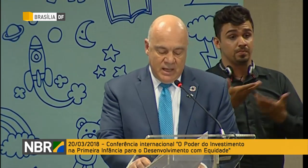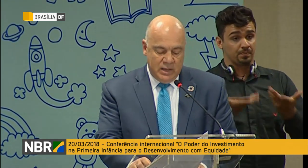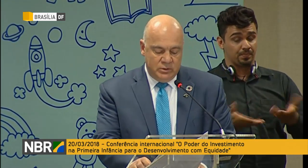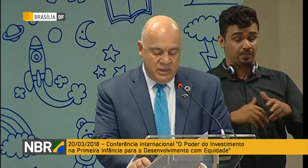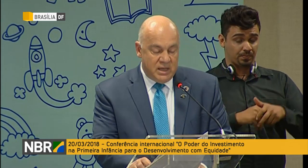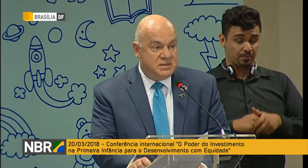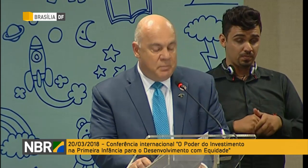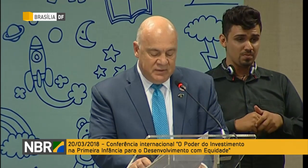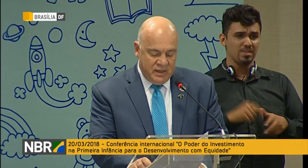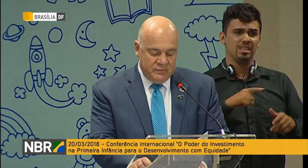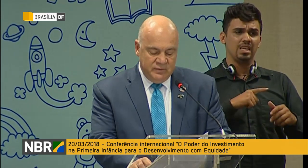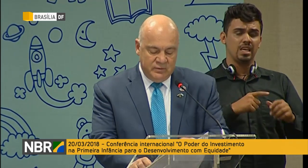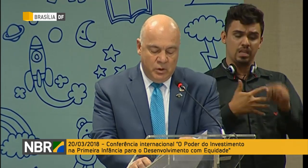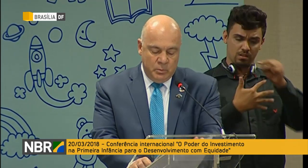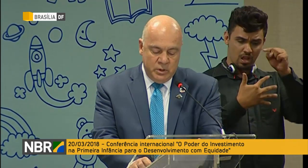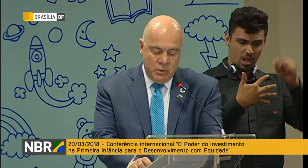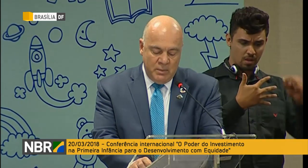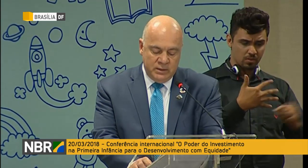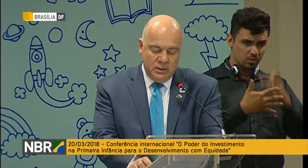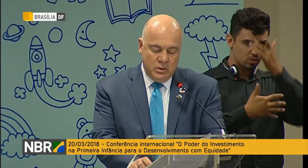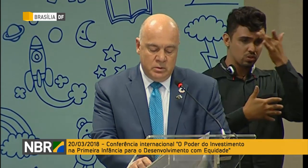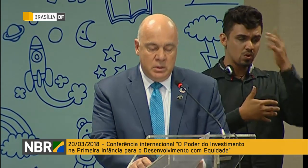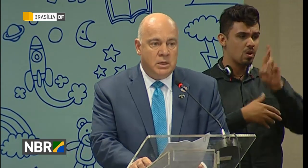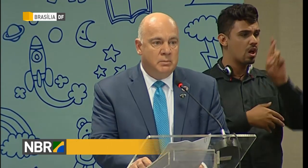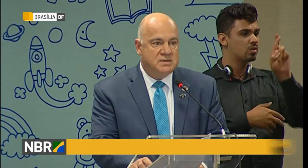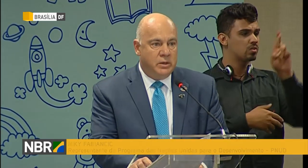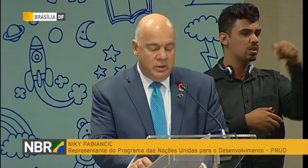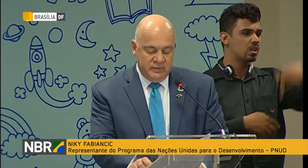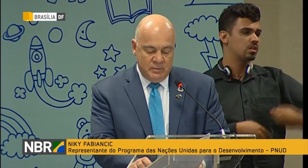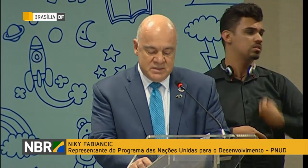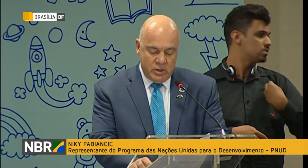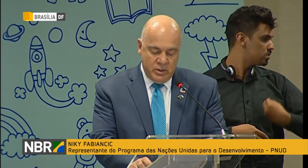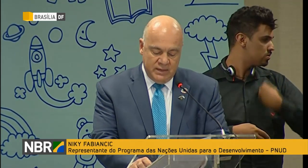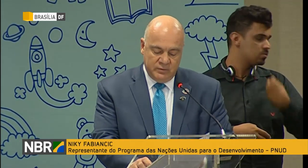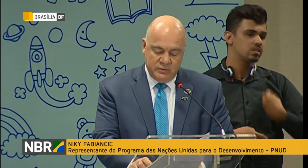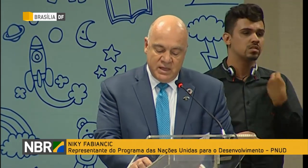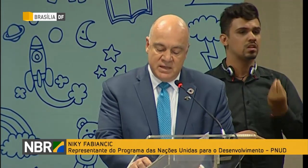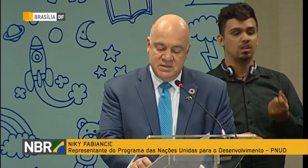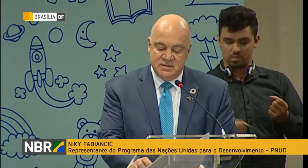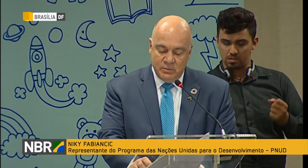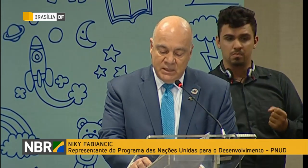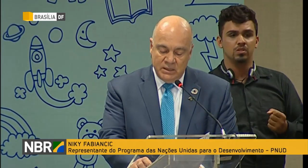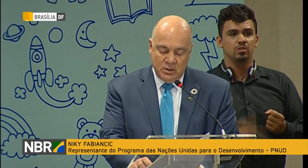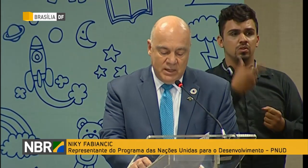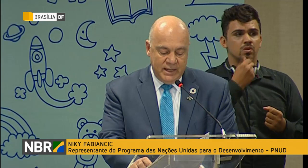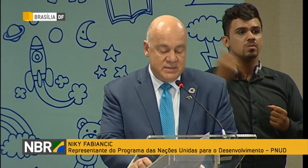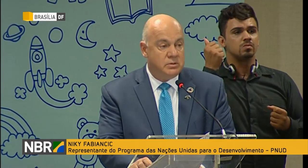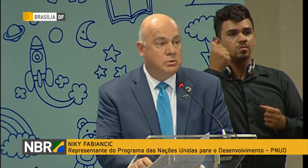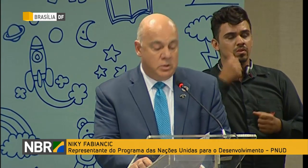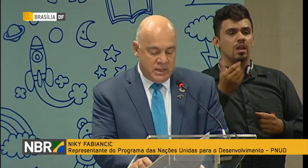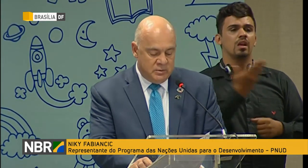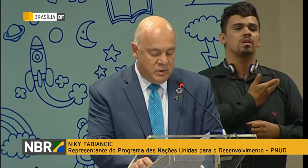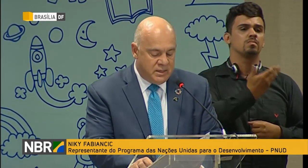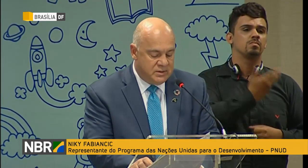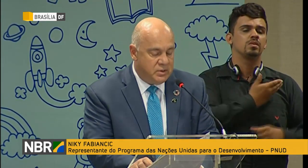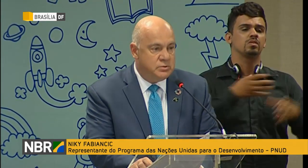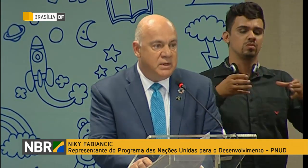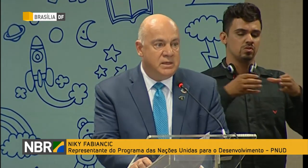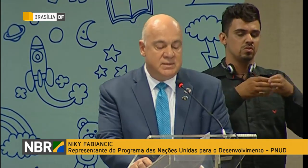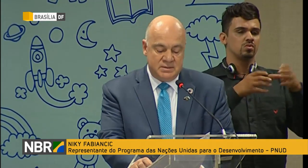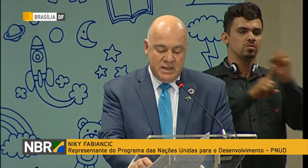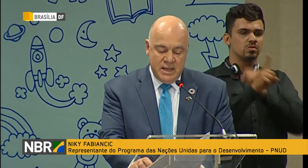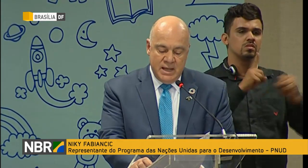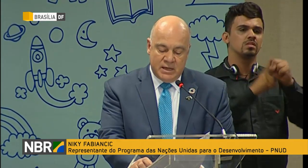Demais autoridades presentes, corpo diplomático, embaixadores, embaixadoras, sociedade civil, colegas do organismo das